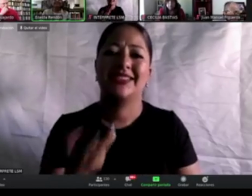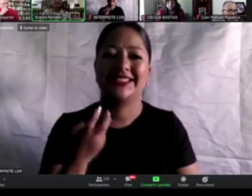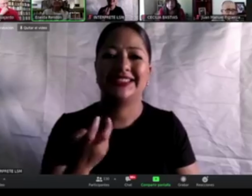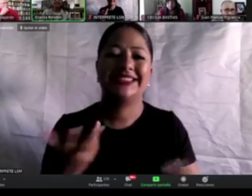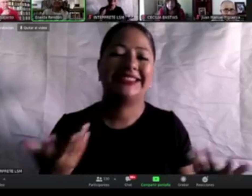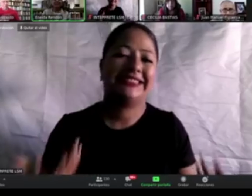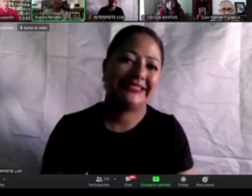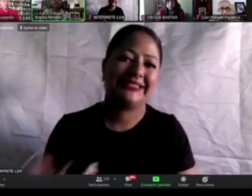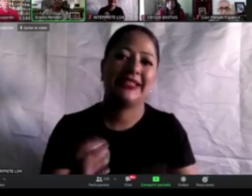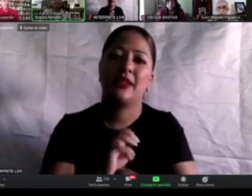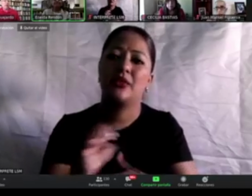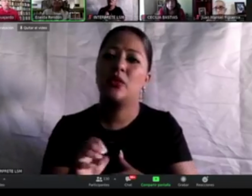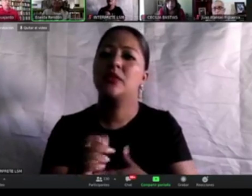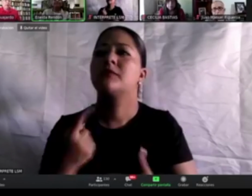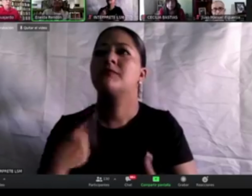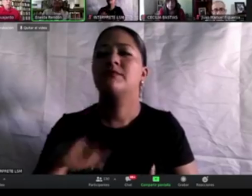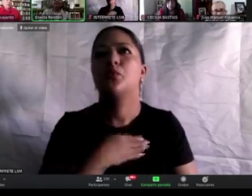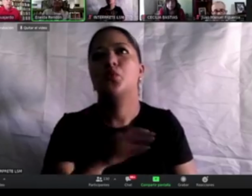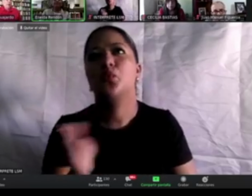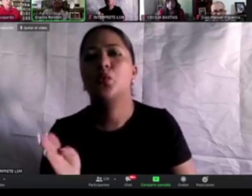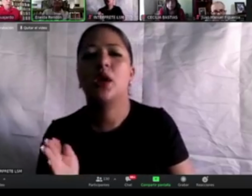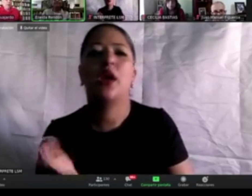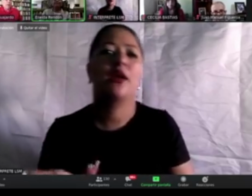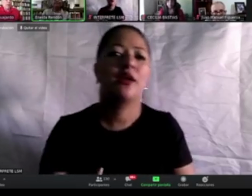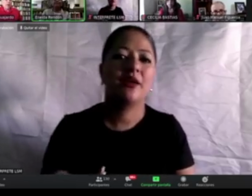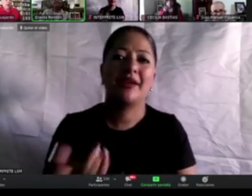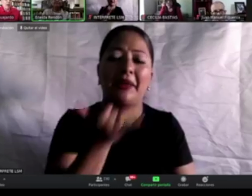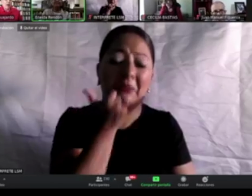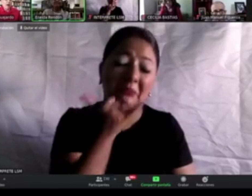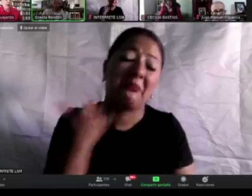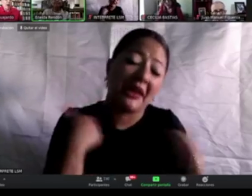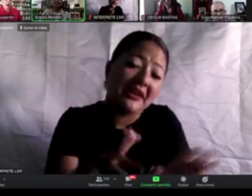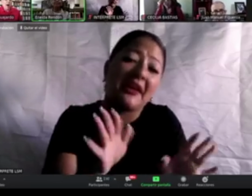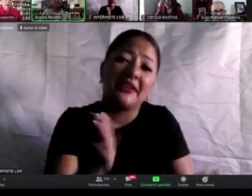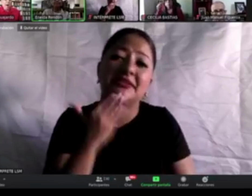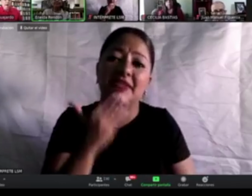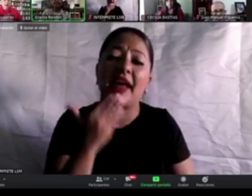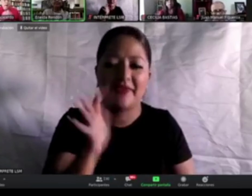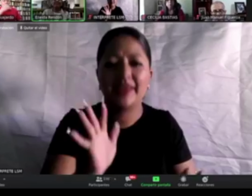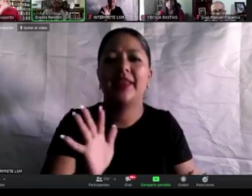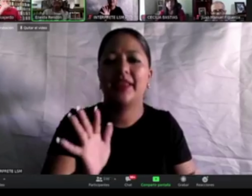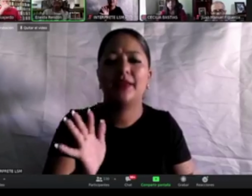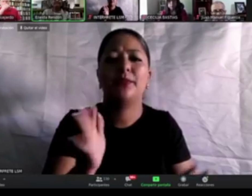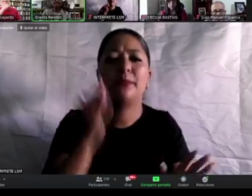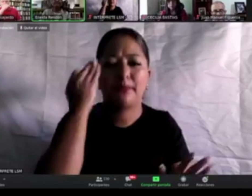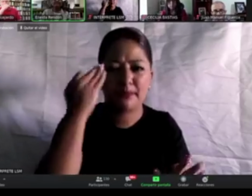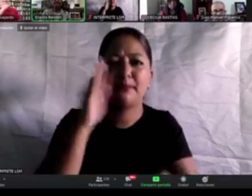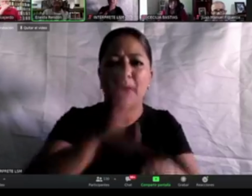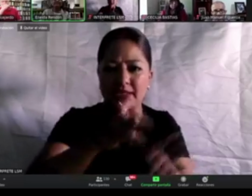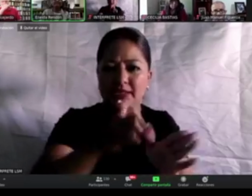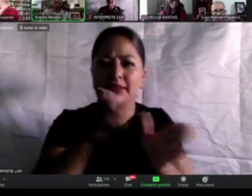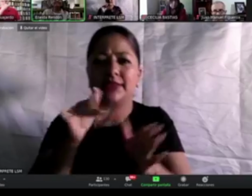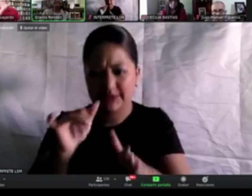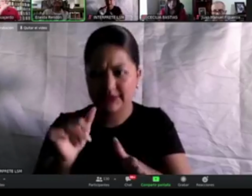ya me dice bueno este disculpa pues está bien te voy a dar prórroga este y sí ya